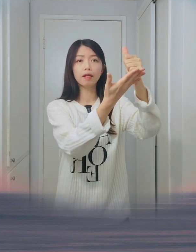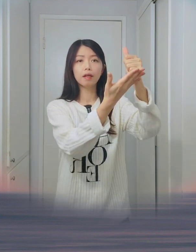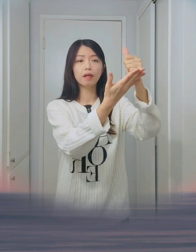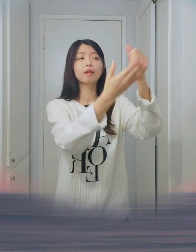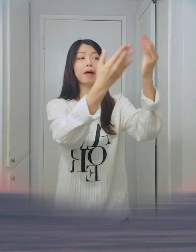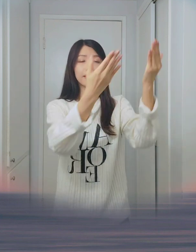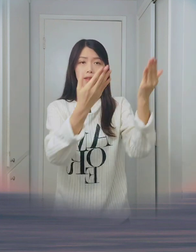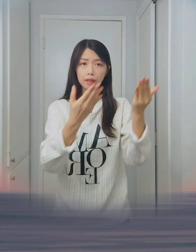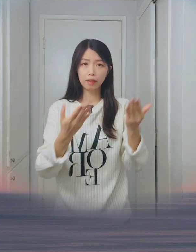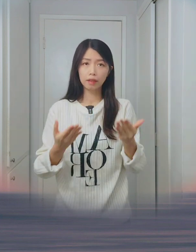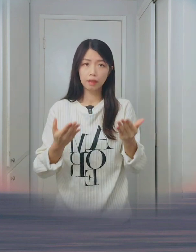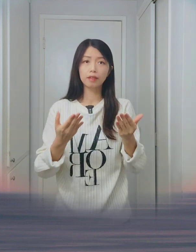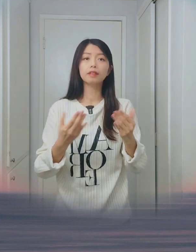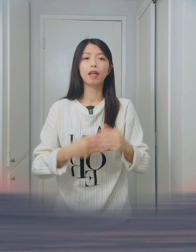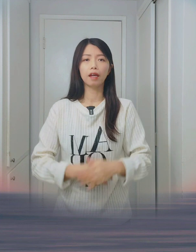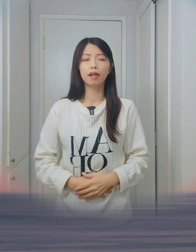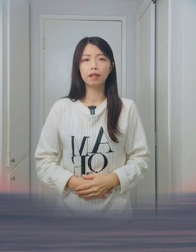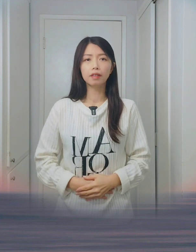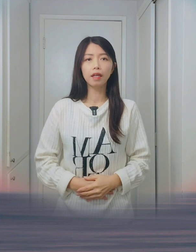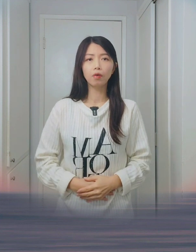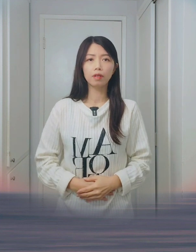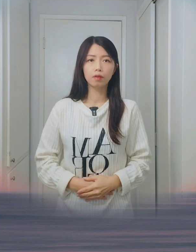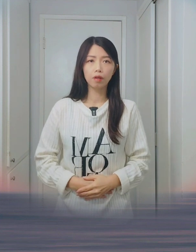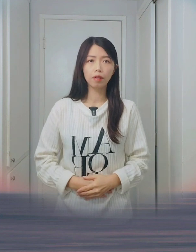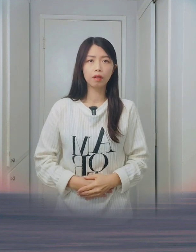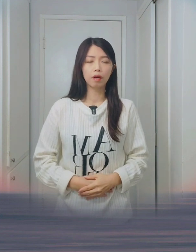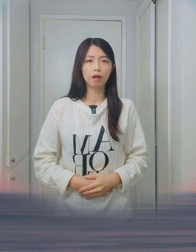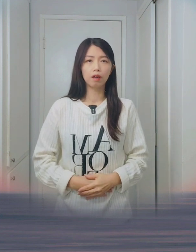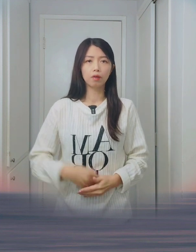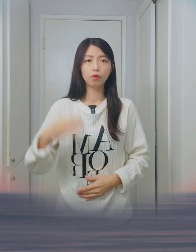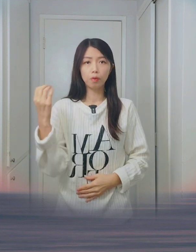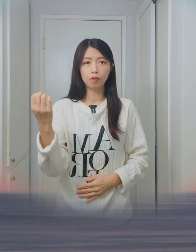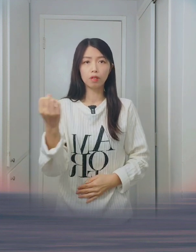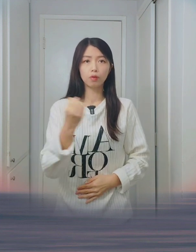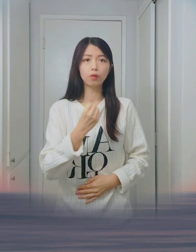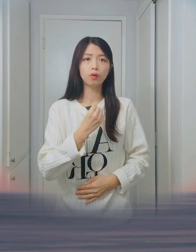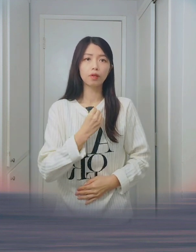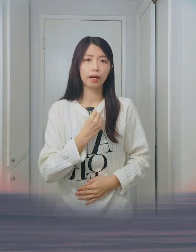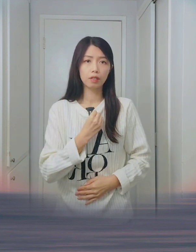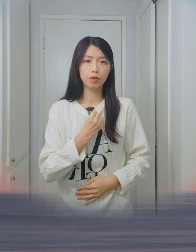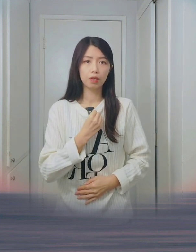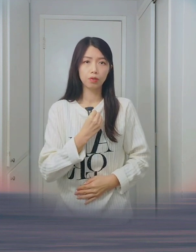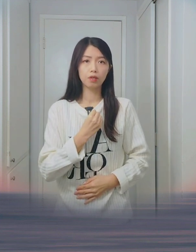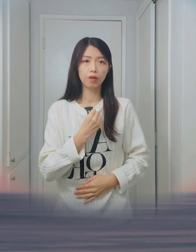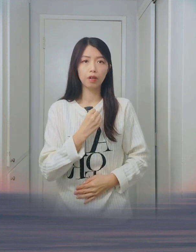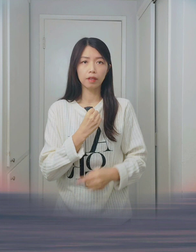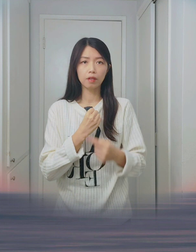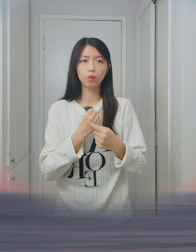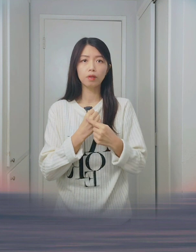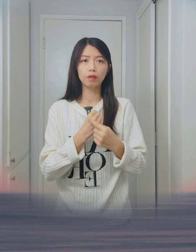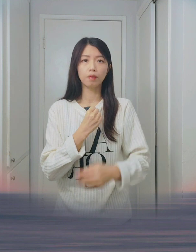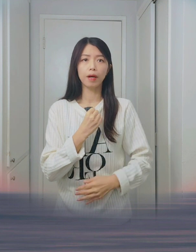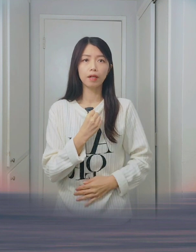주님께 받은 은혜. 은혜라고 하는 데의 수어는 손 주먹 쥐시고 가슴 위에 두시고요.